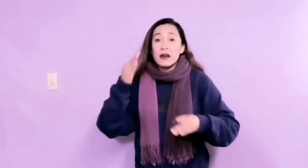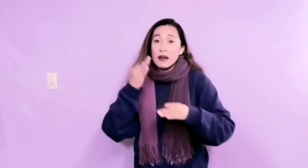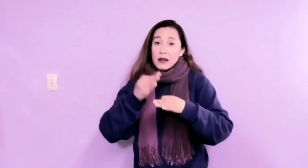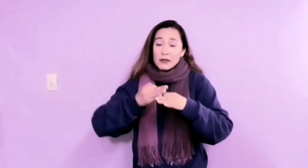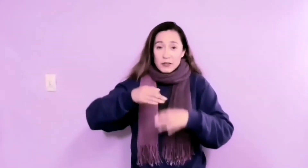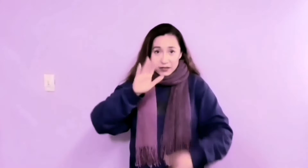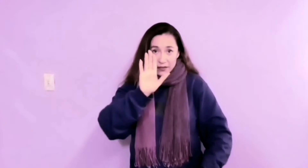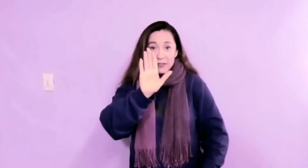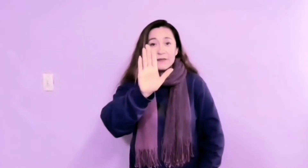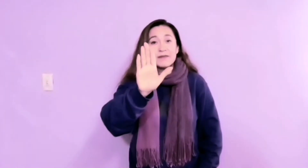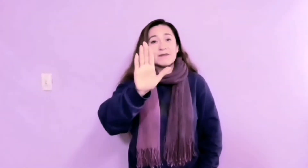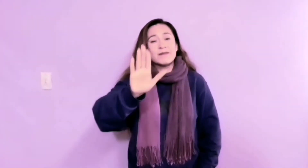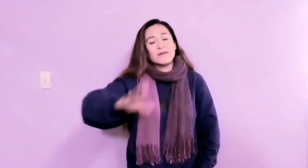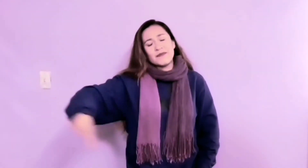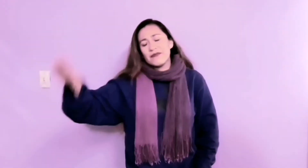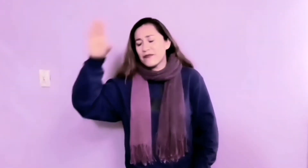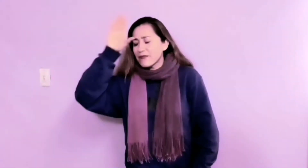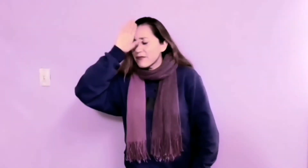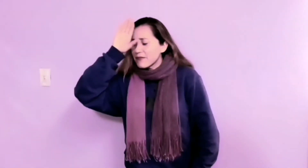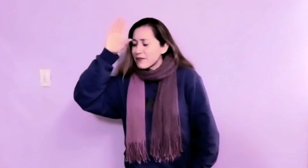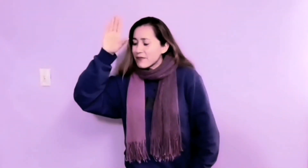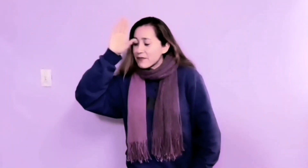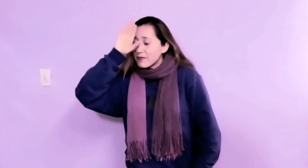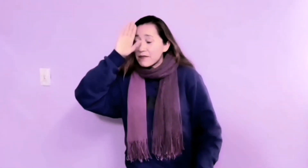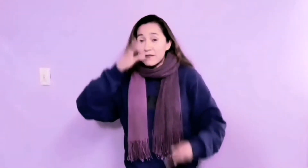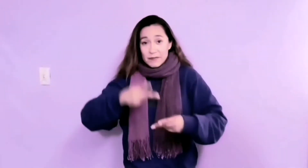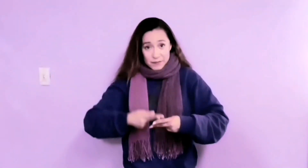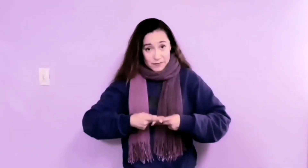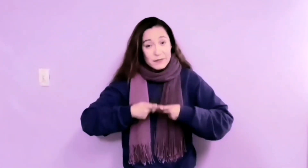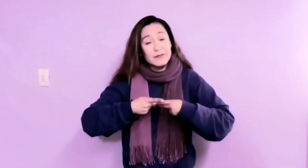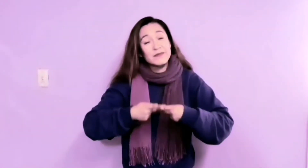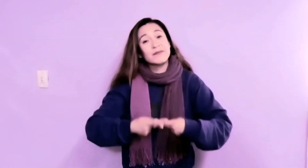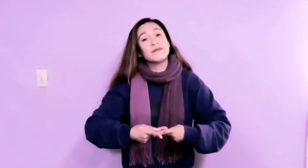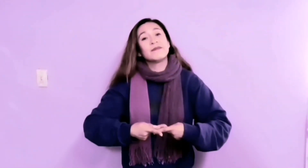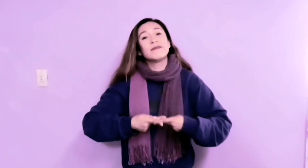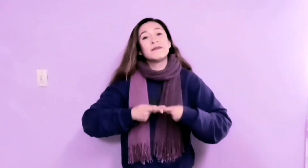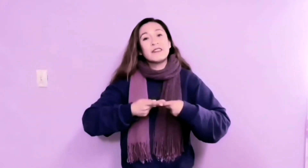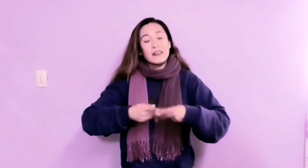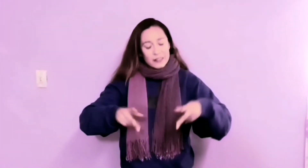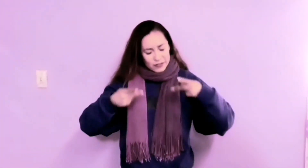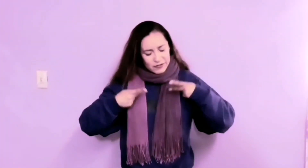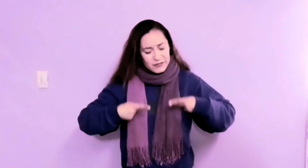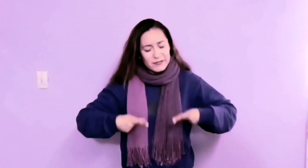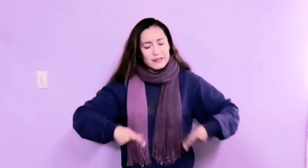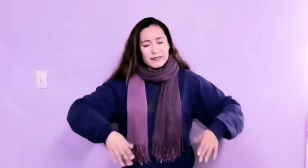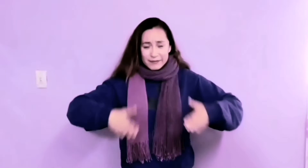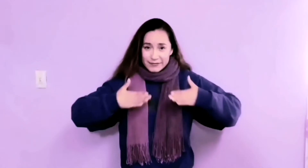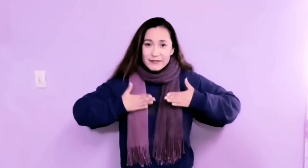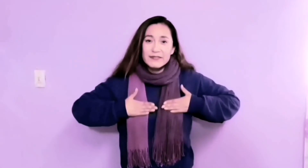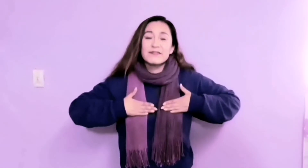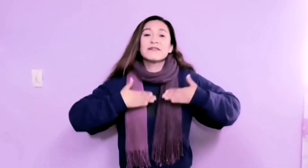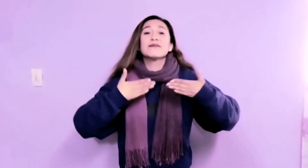Ahora es tiempo de pensar y ser pacientes. Confiar más en la